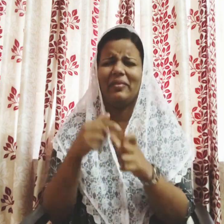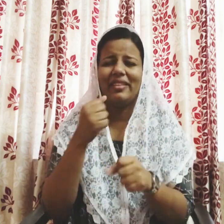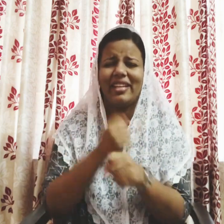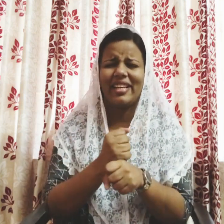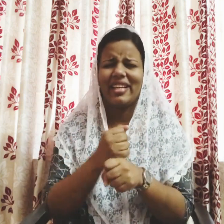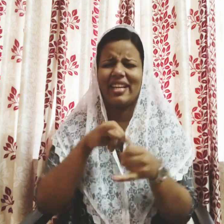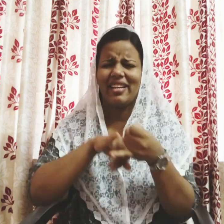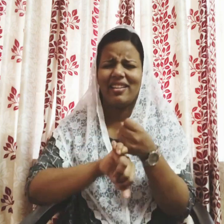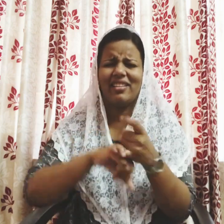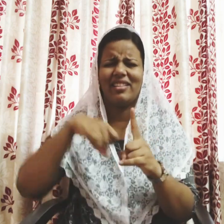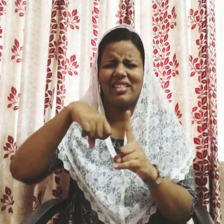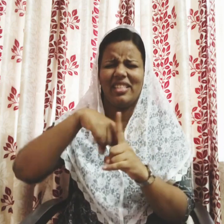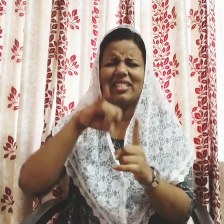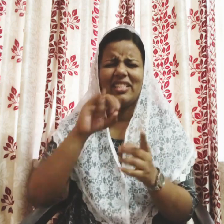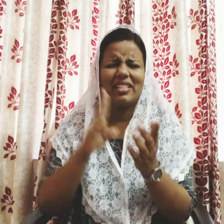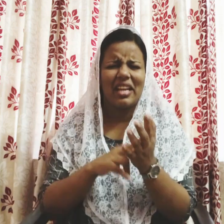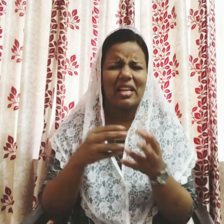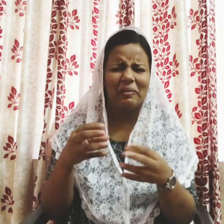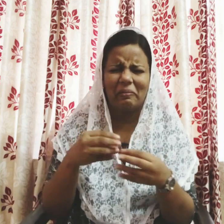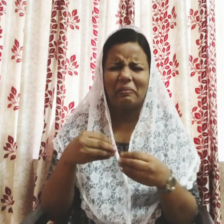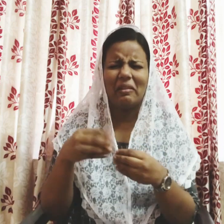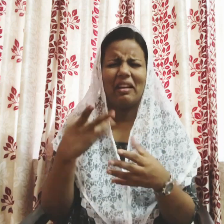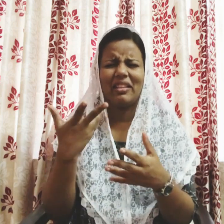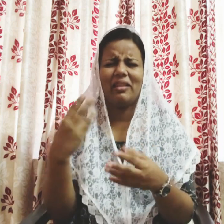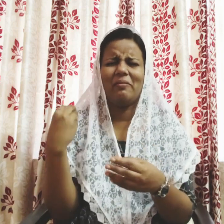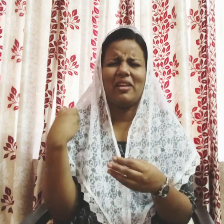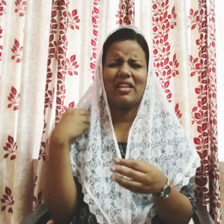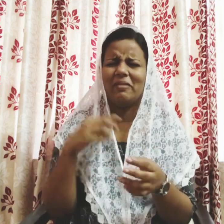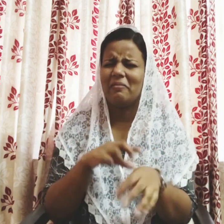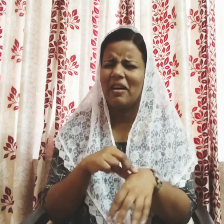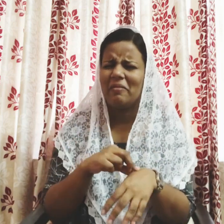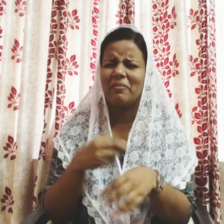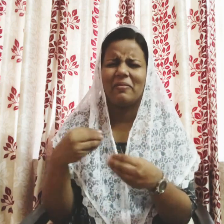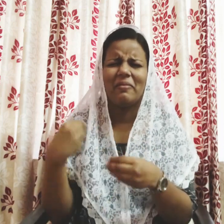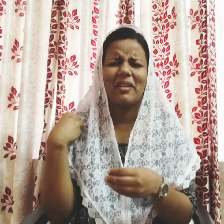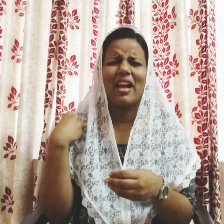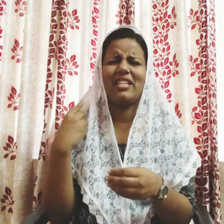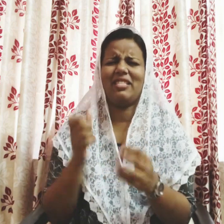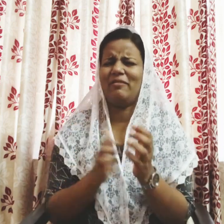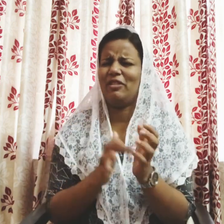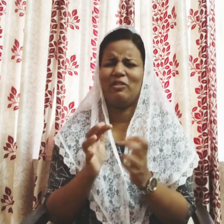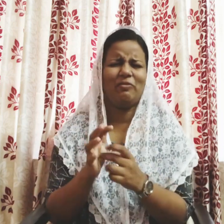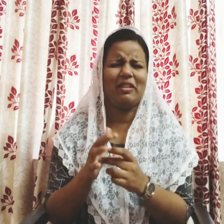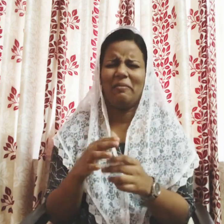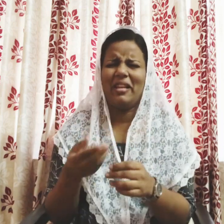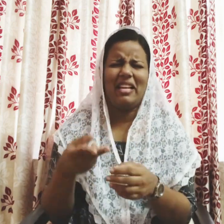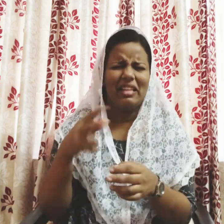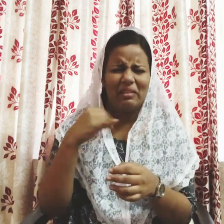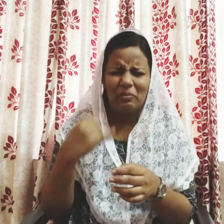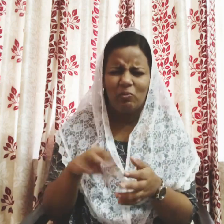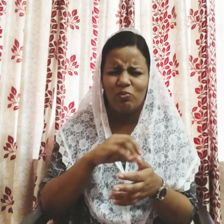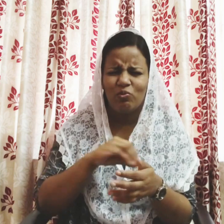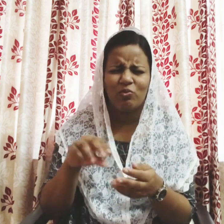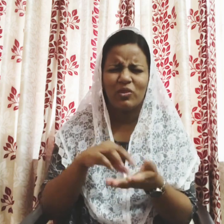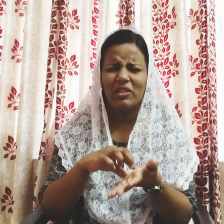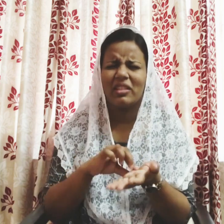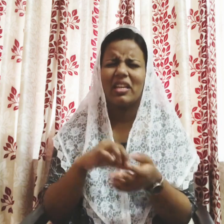വെള്ളയ്ക്കത്തെ സ്കിന്ന് ഇളകിപ്പോയി ബുദ്ധിമുട്ടിനാൽ ഭാരപ്പെട്ടിരിക്കുന്നവർക്ക് വേണ്ടി പ്രാർത്ഥിക്കുന്നു. യേശുക്രിസ്തുവിൻ്റെ നാമത്തിൽ ആ സ്കിൻ മടങ്ങി വരട്ടെ. യേശുവിൻ്റെ